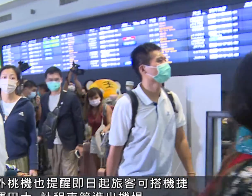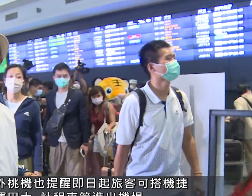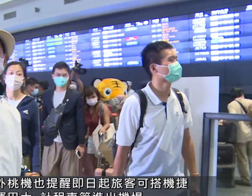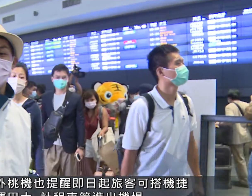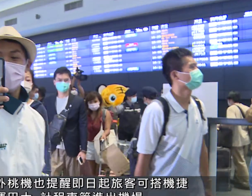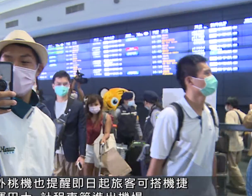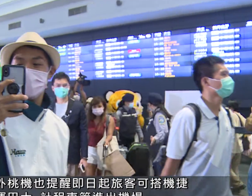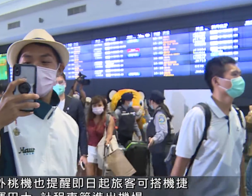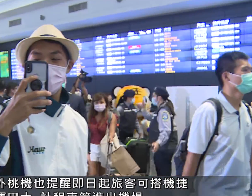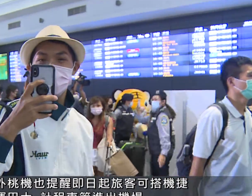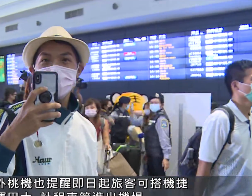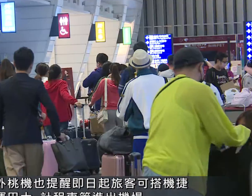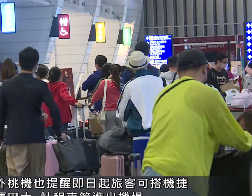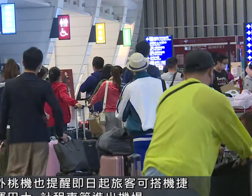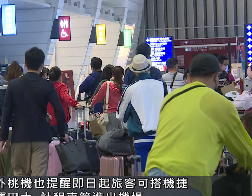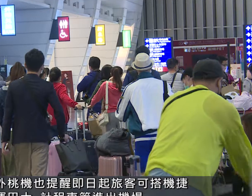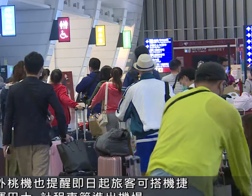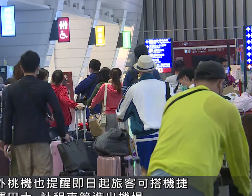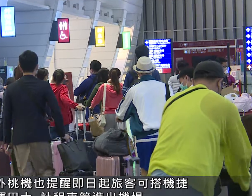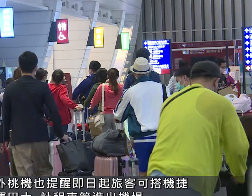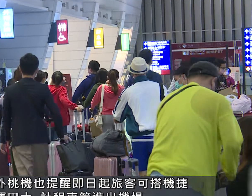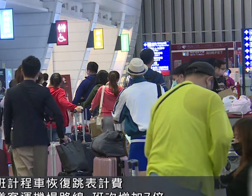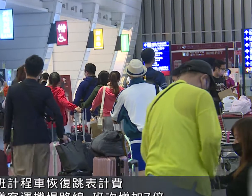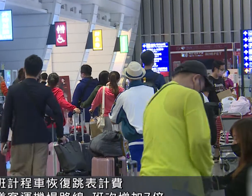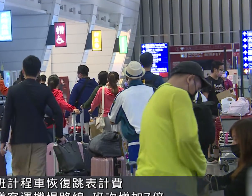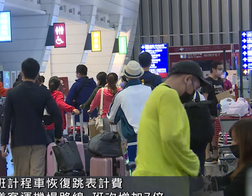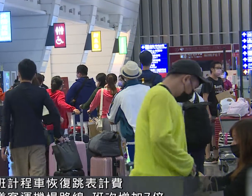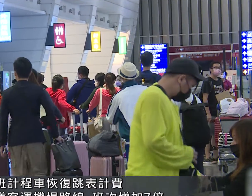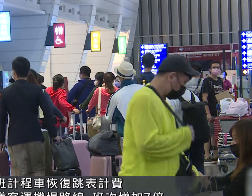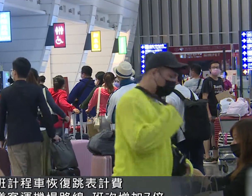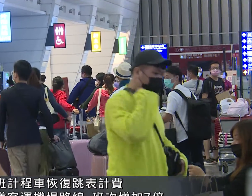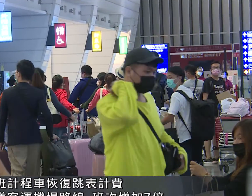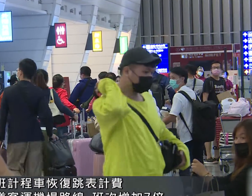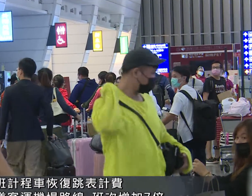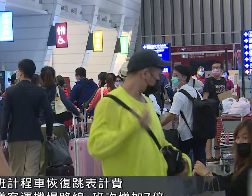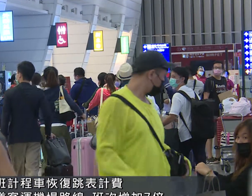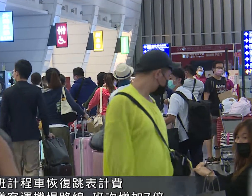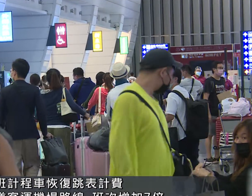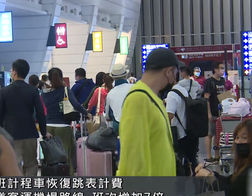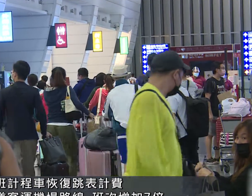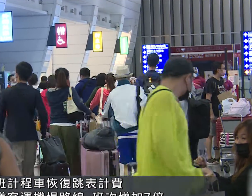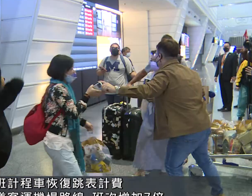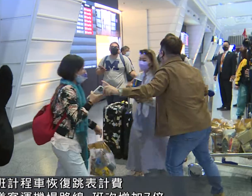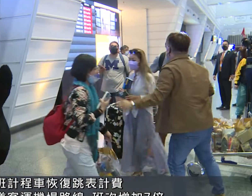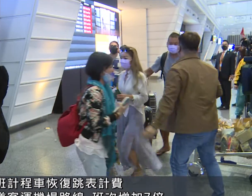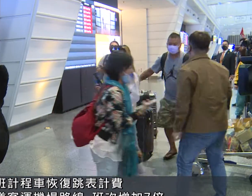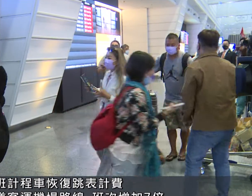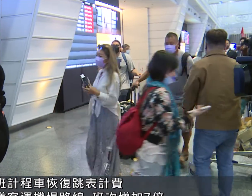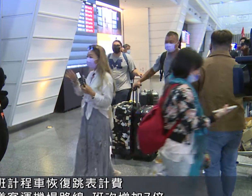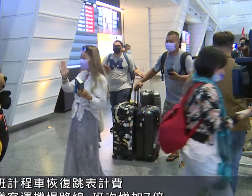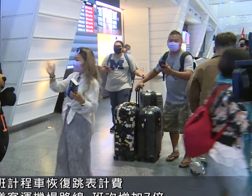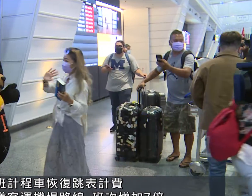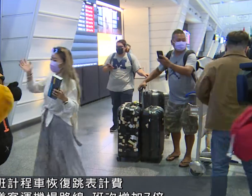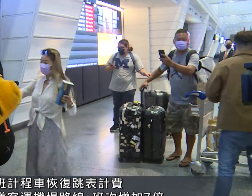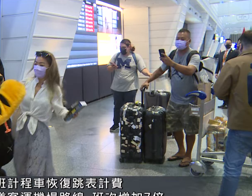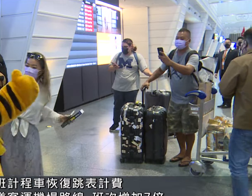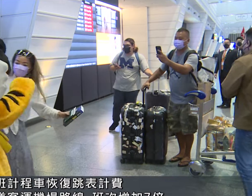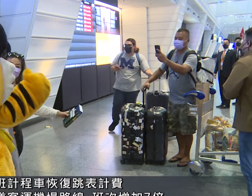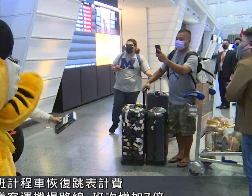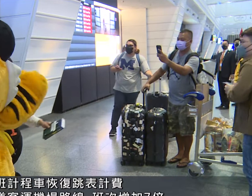捷、客运巴士、计程车等进出机场，排班计程车恢复跳表计费，国道客运机场路线班次增加7倍，